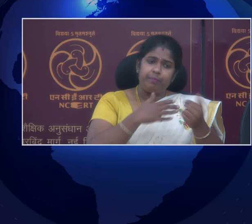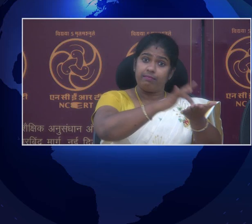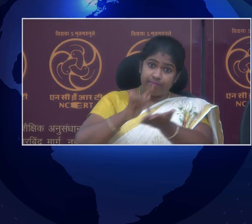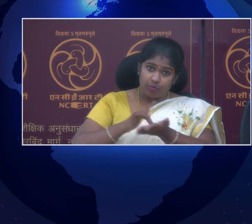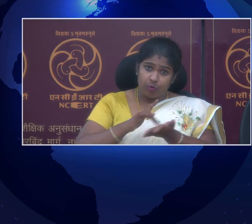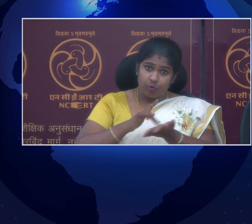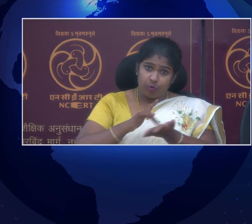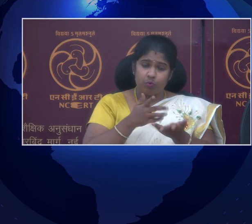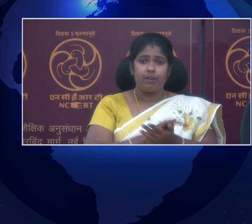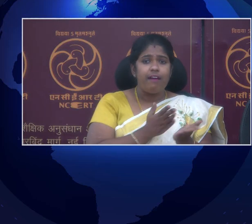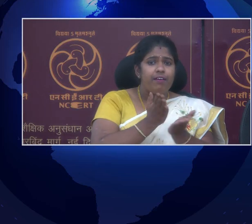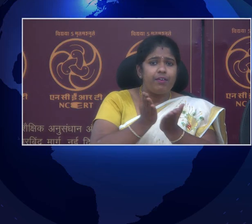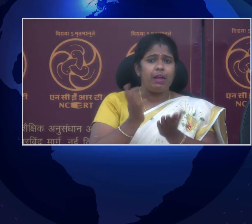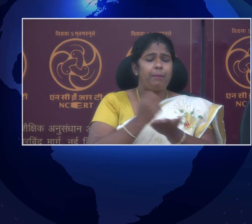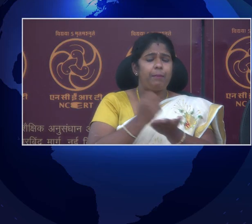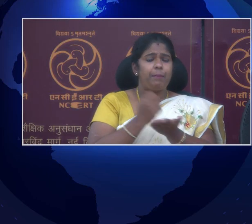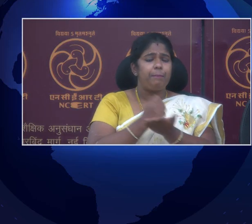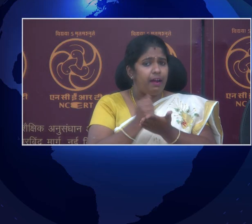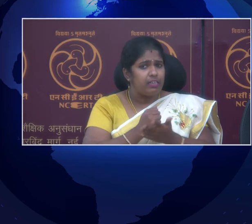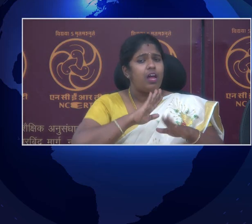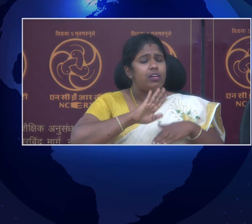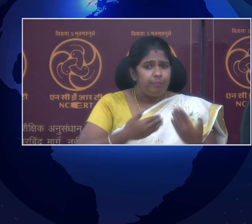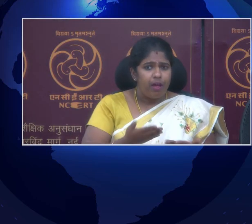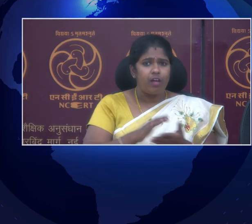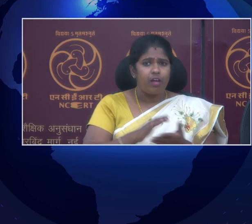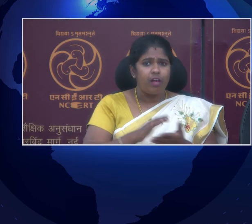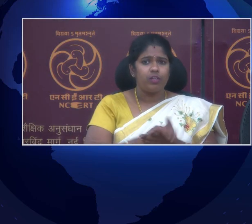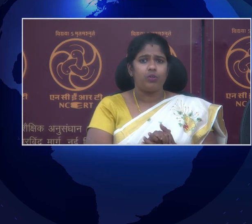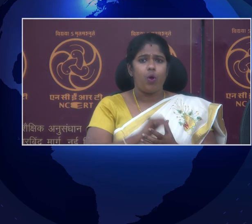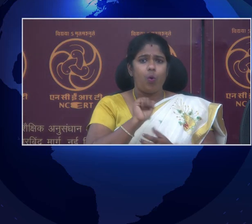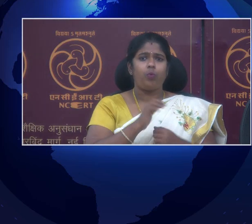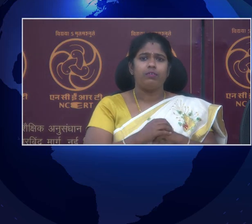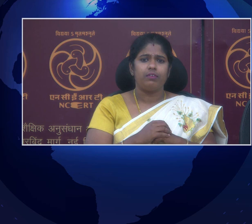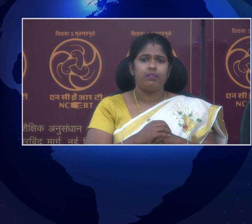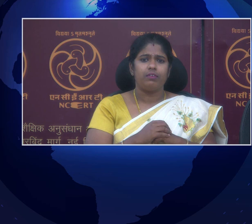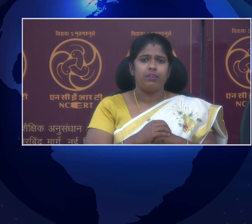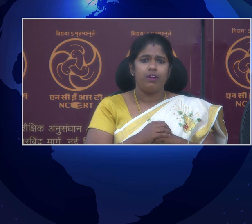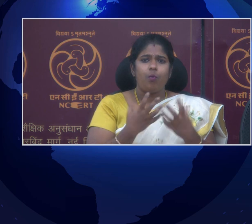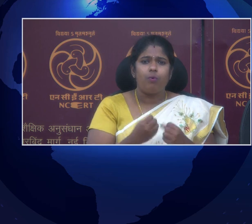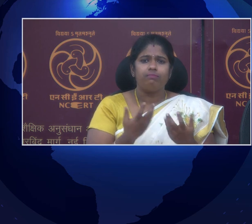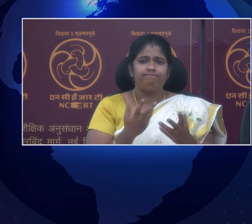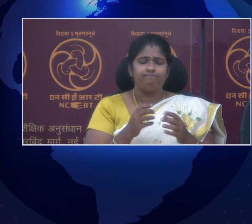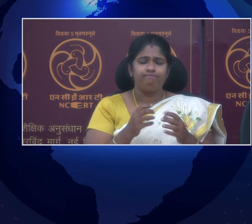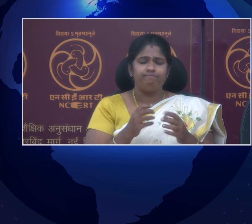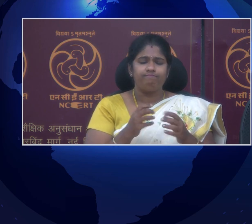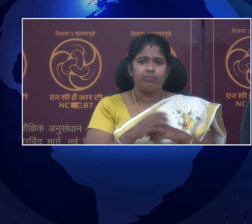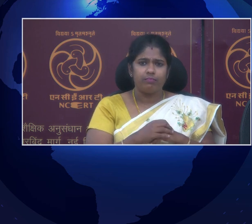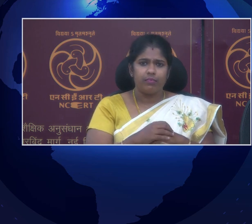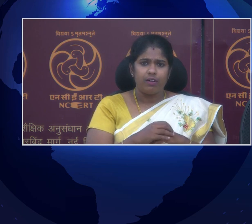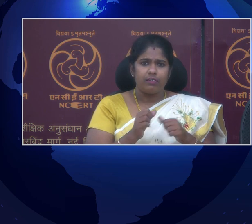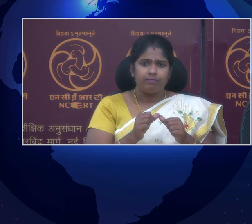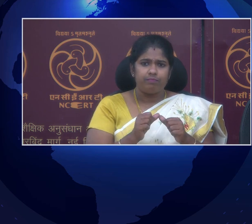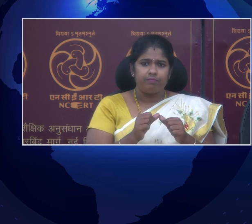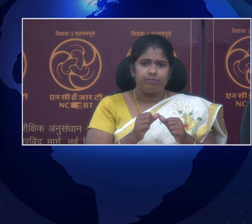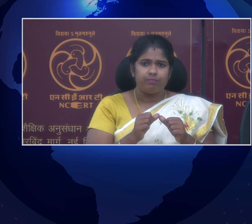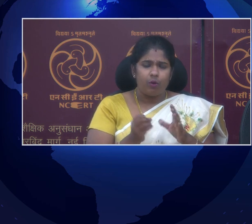भी प्रयासरत हैं कि किस तरह से उनकी बात ज्यादा से ज्यादा संस्थाओं तक पहुंचे, और जो जिज्ञासा है उन